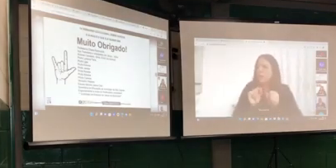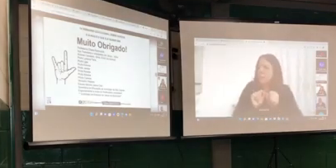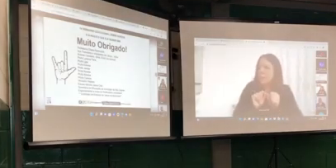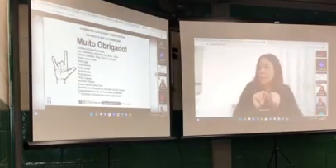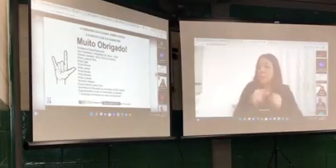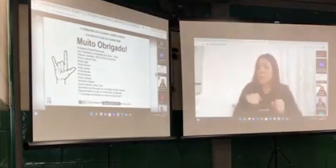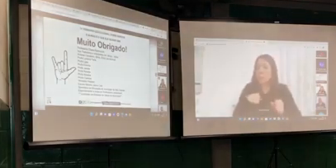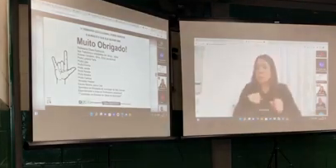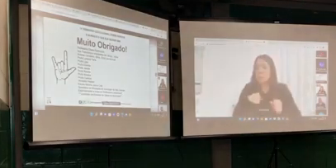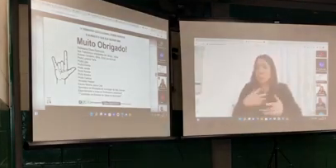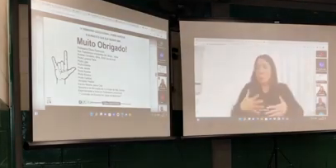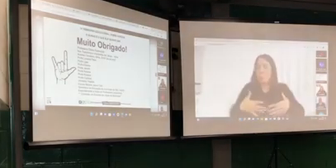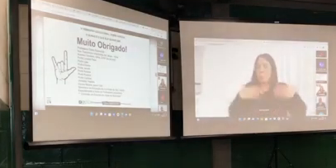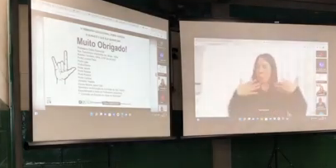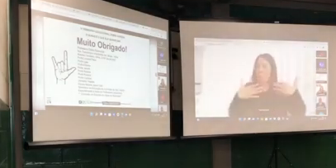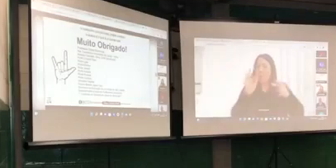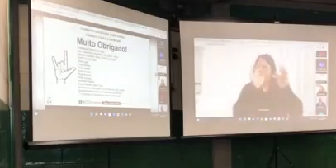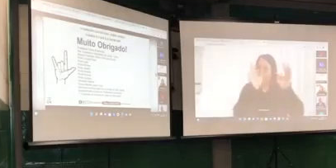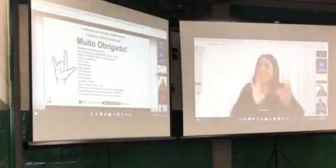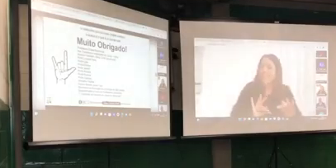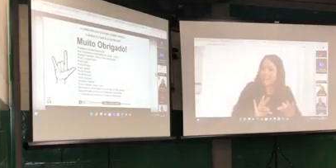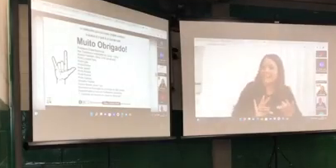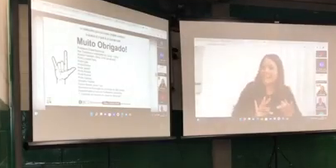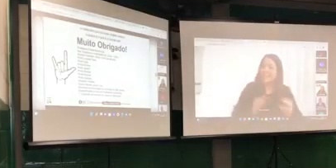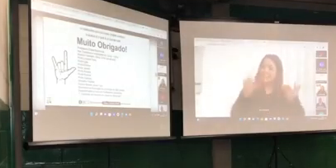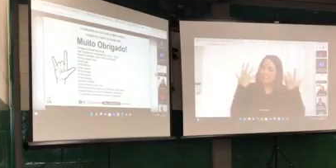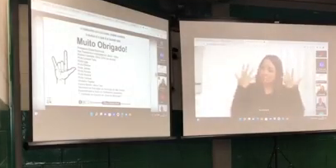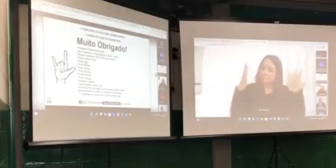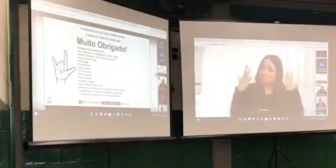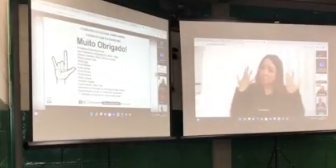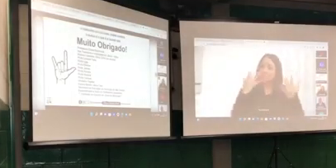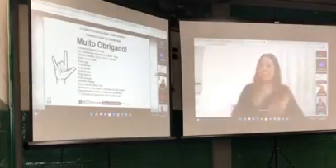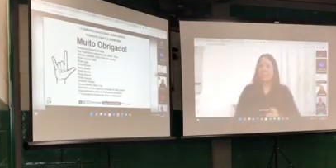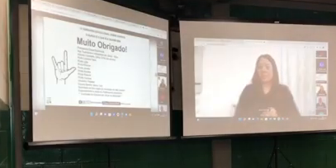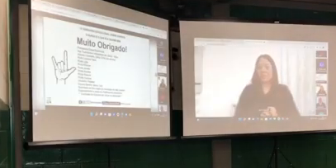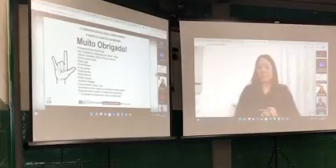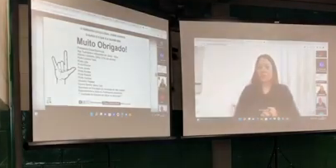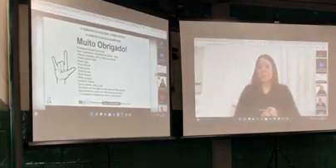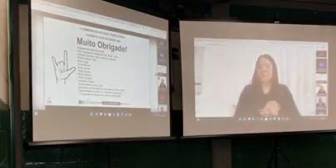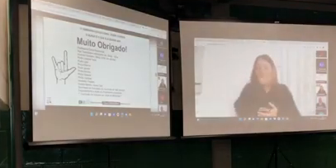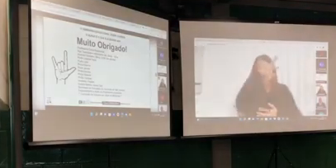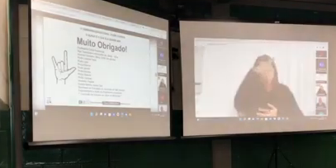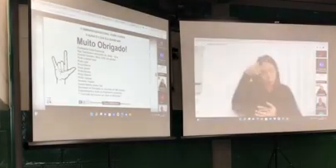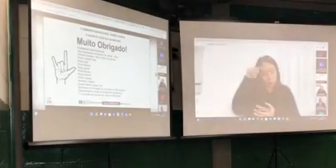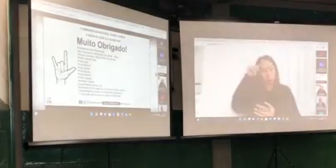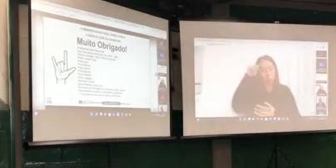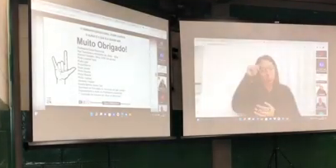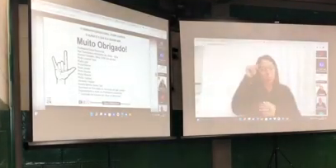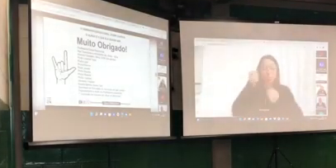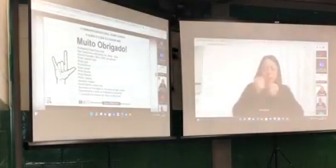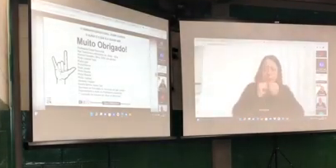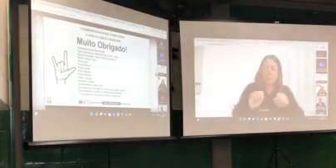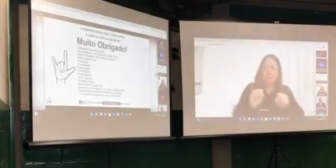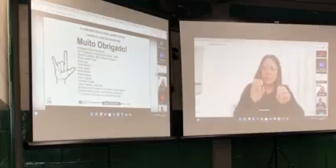fiquei muito surpreso, muito feliz, meus parabéns pela Prefeitura, pela Secretaria de Educação de São